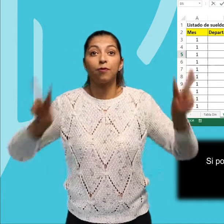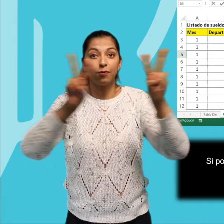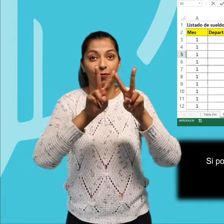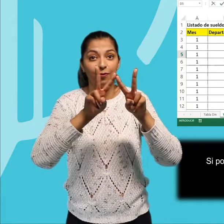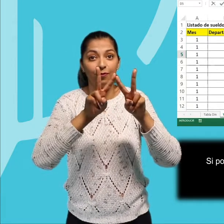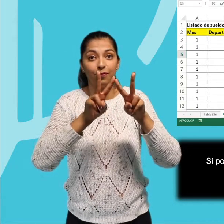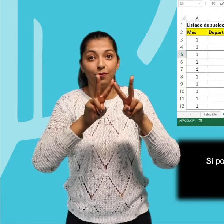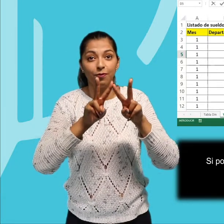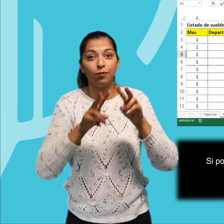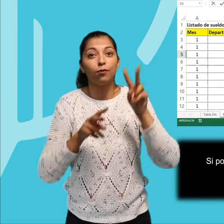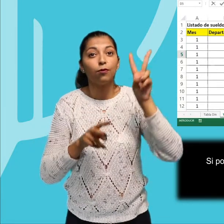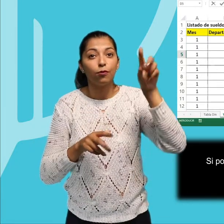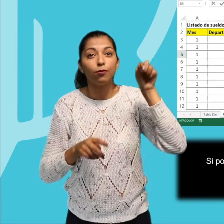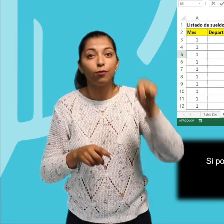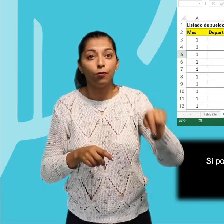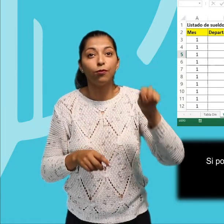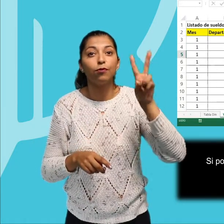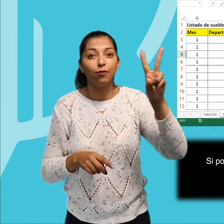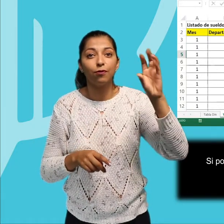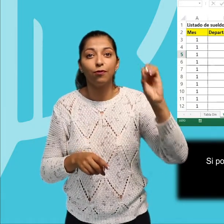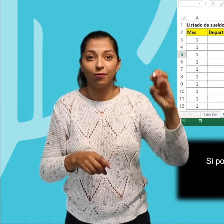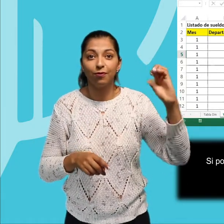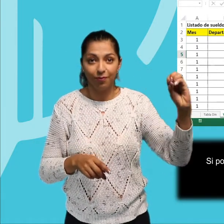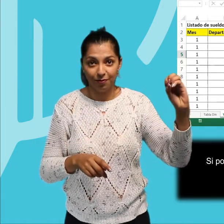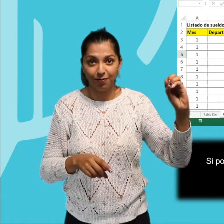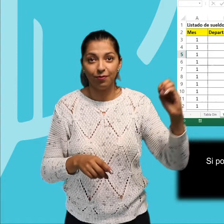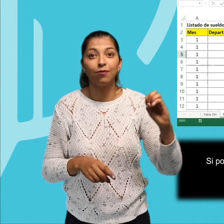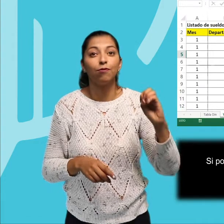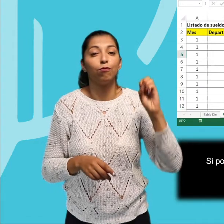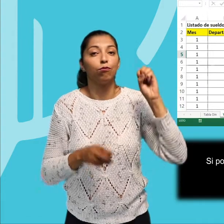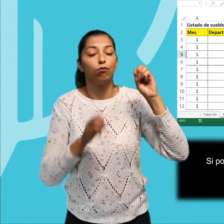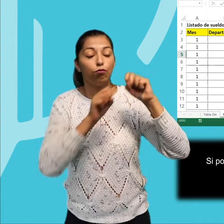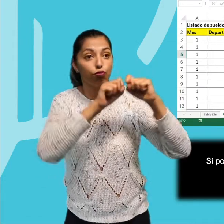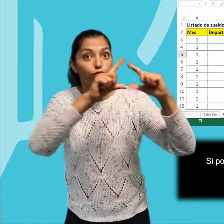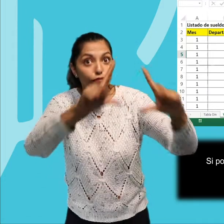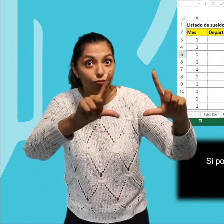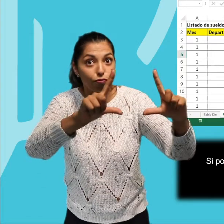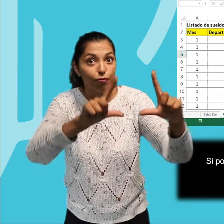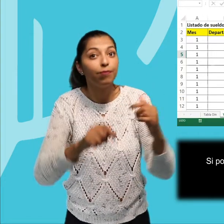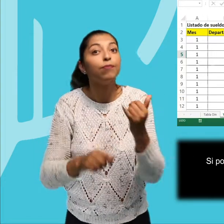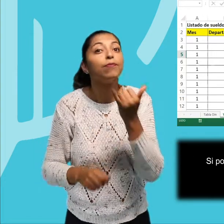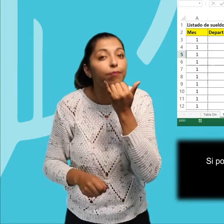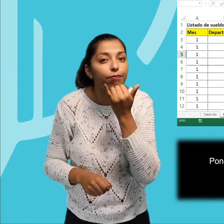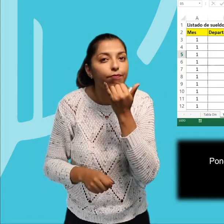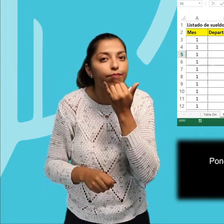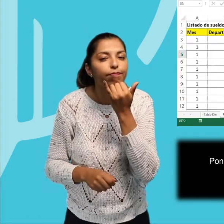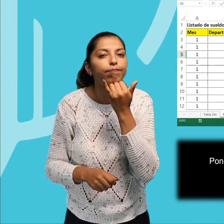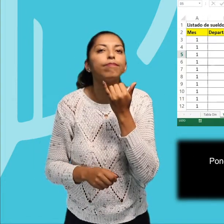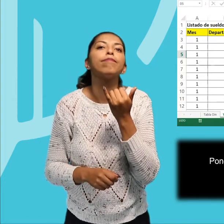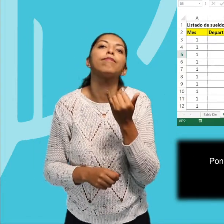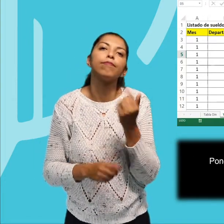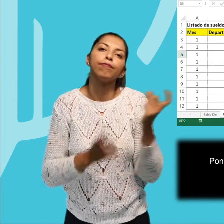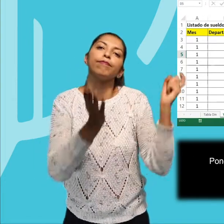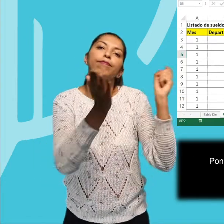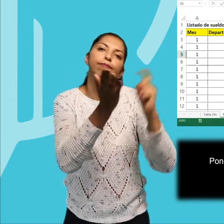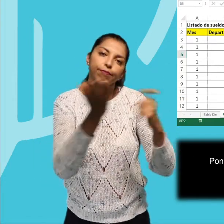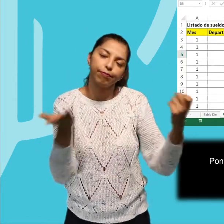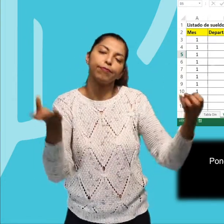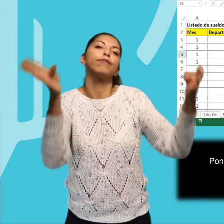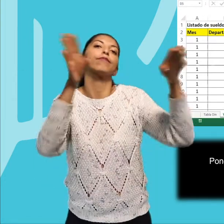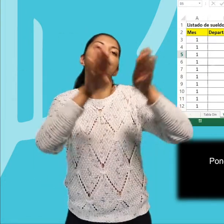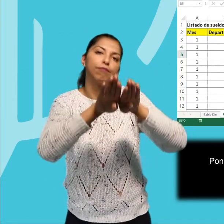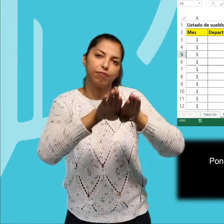manera 2200, que está fuera de rango, asimismo me despliega el mensaje de error. Ponemos cancelar y